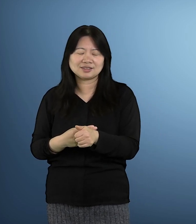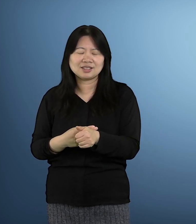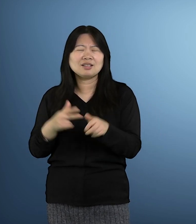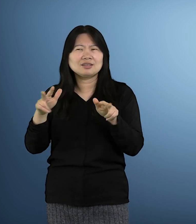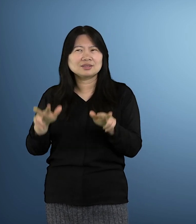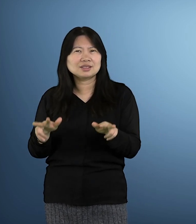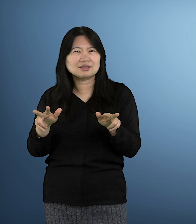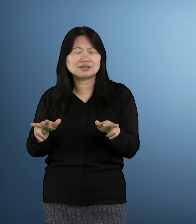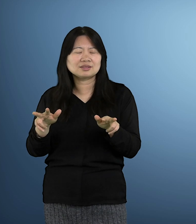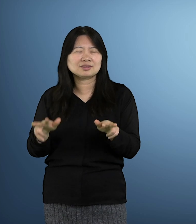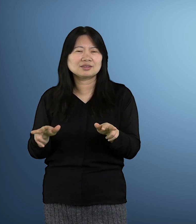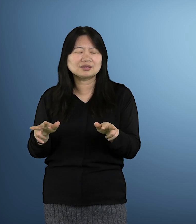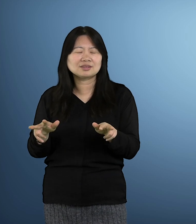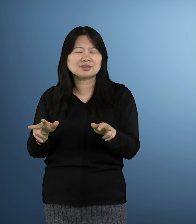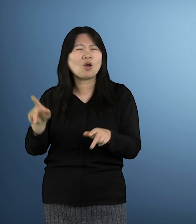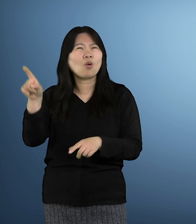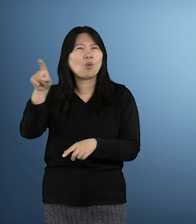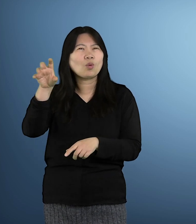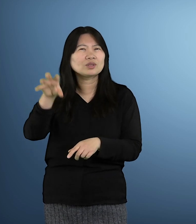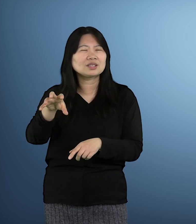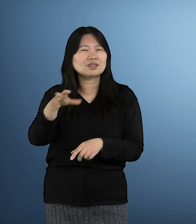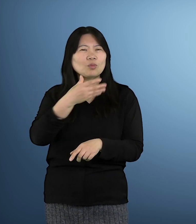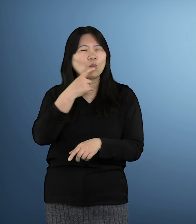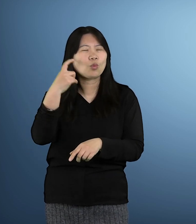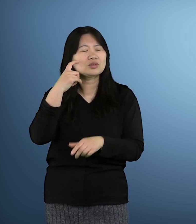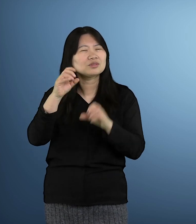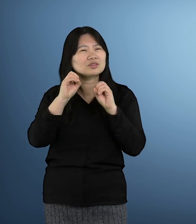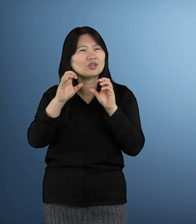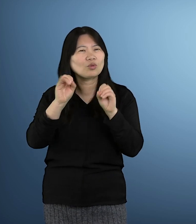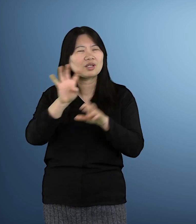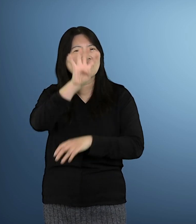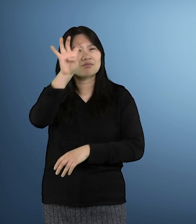지금쯤 어디를 돌아다니고 있을까?